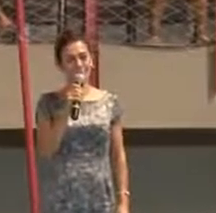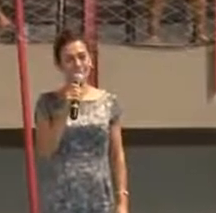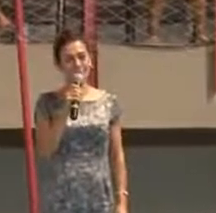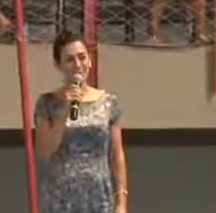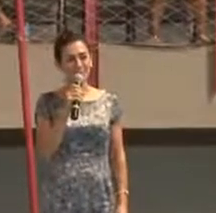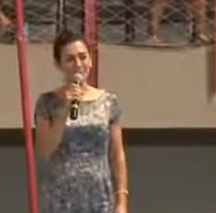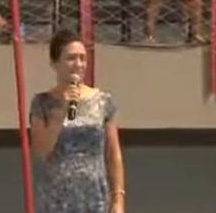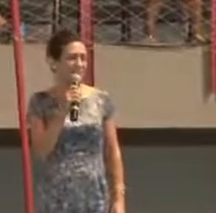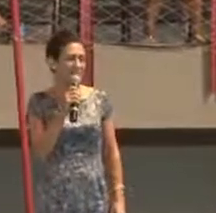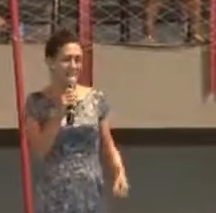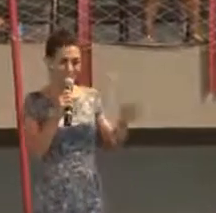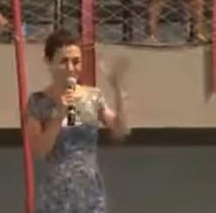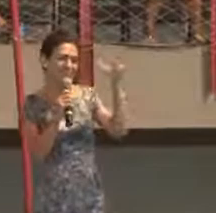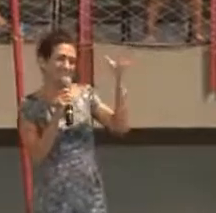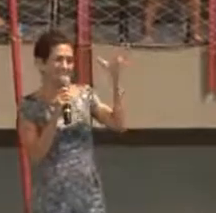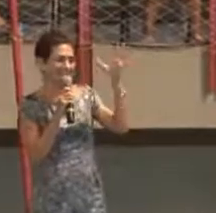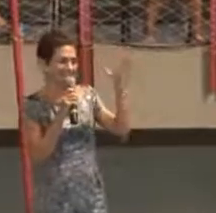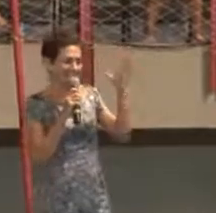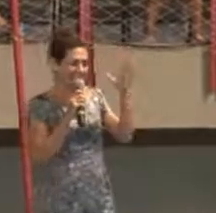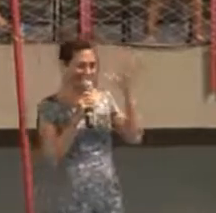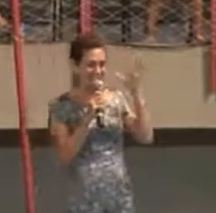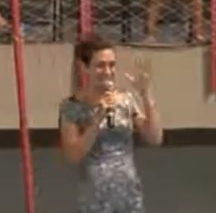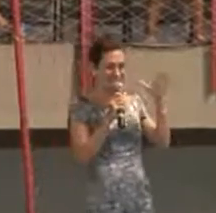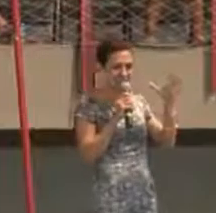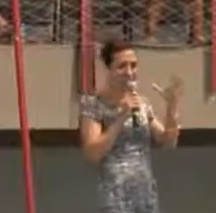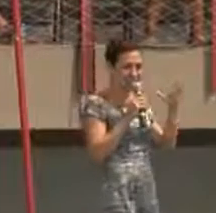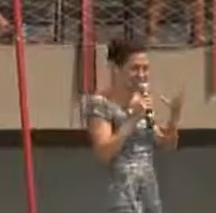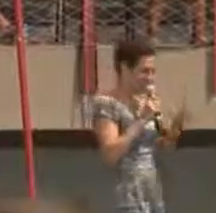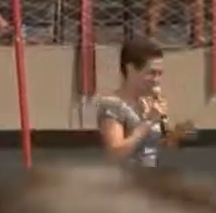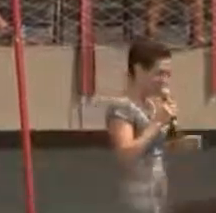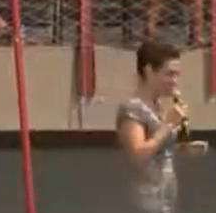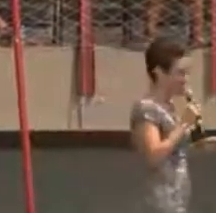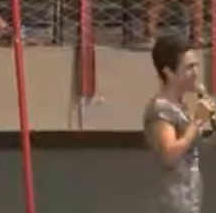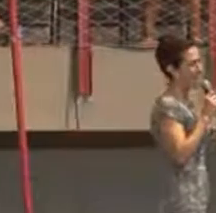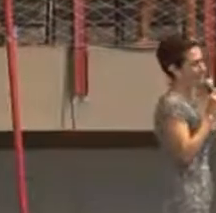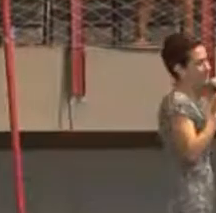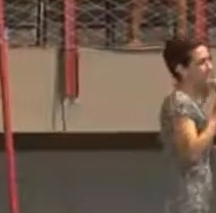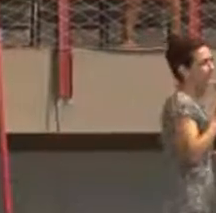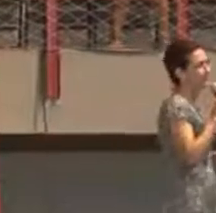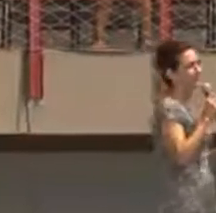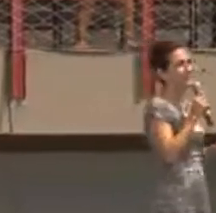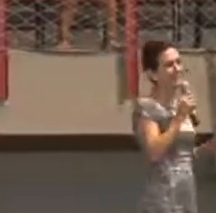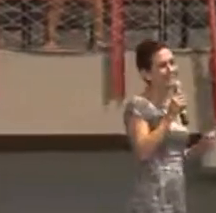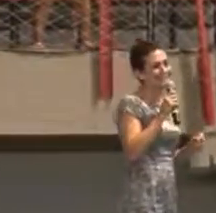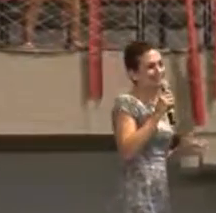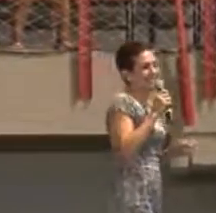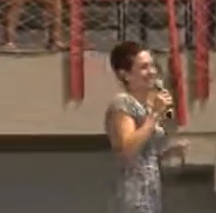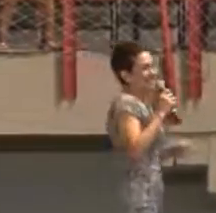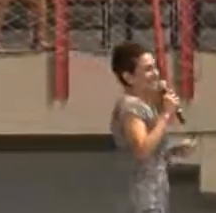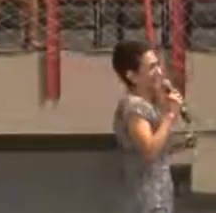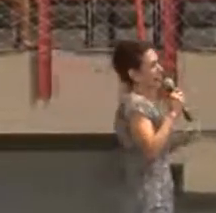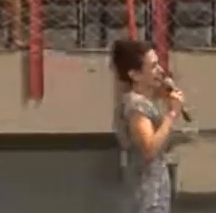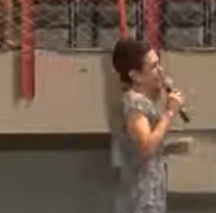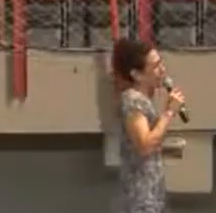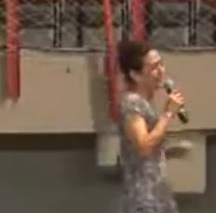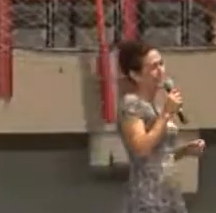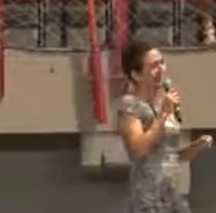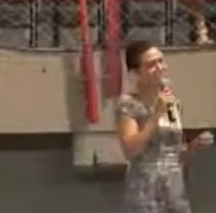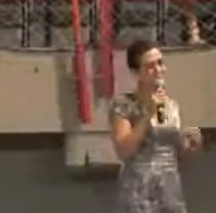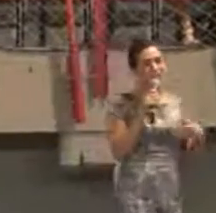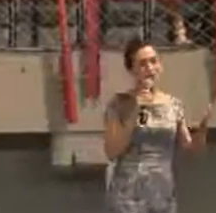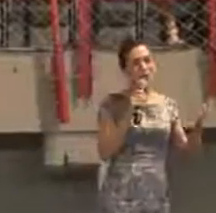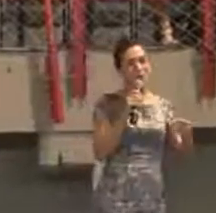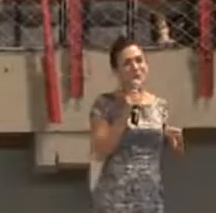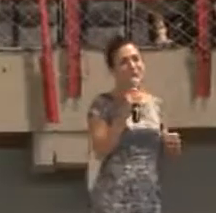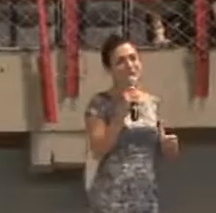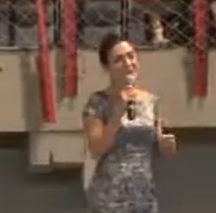vocês, então. Vamos dar energia a esse ginásio. Que bom, que